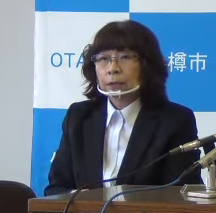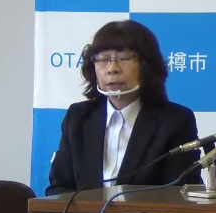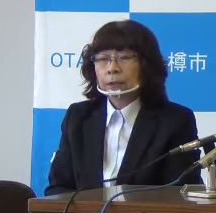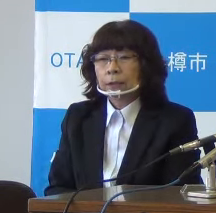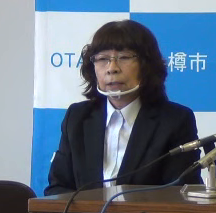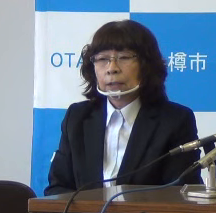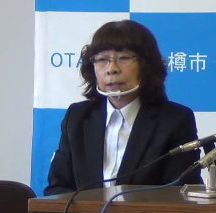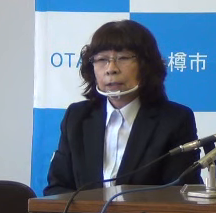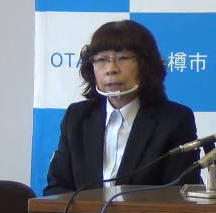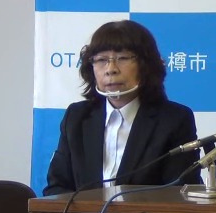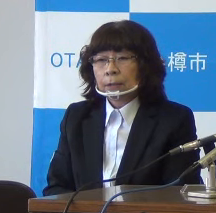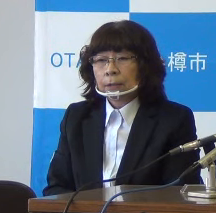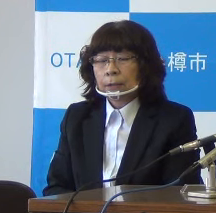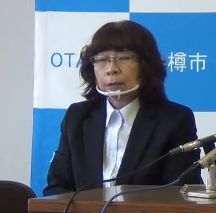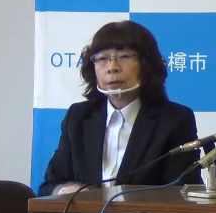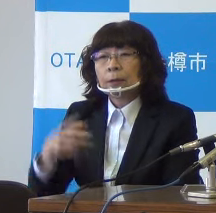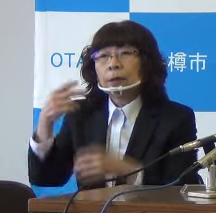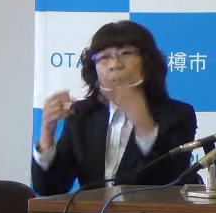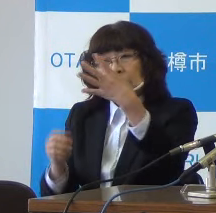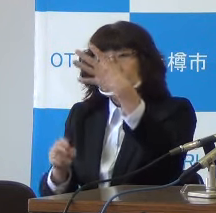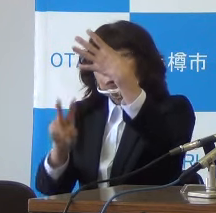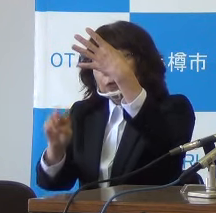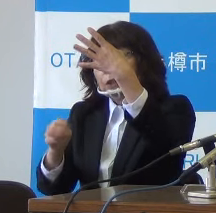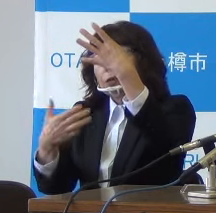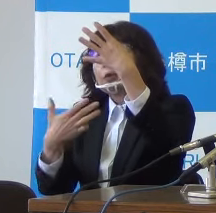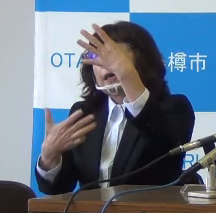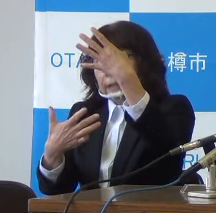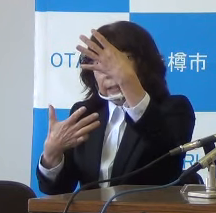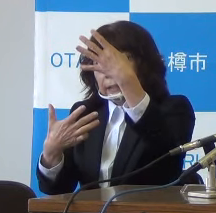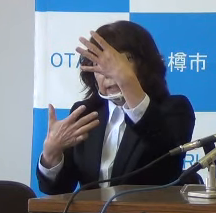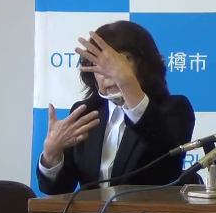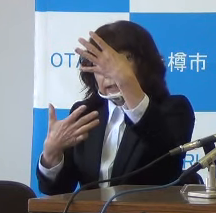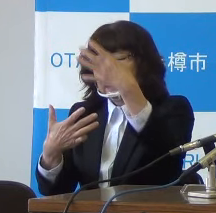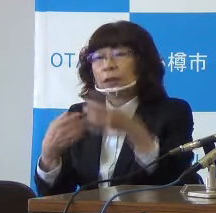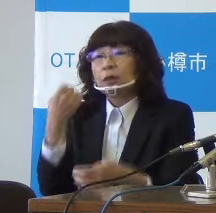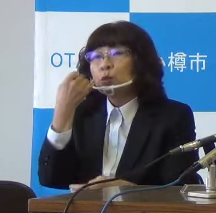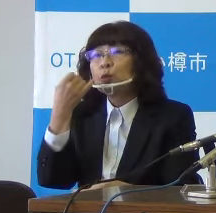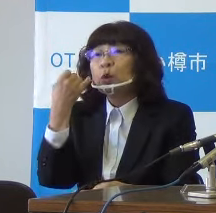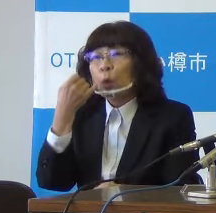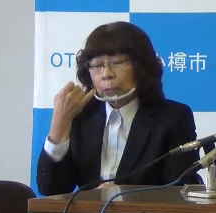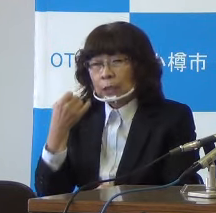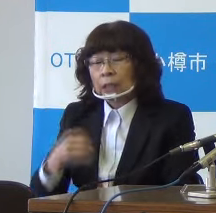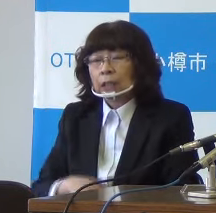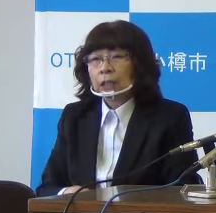。4月28日水曜日、